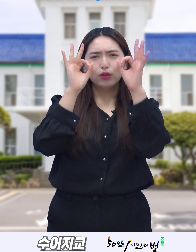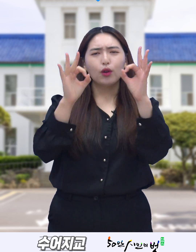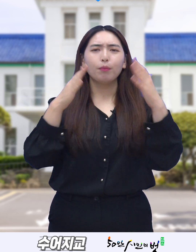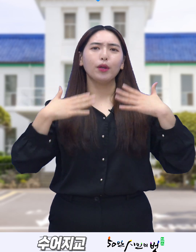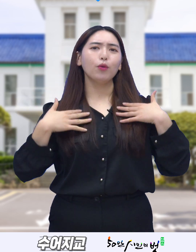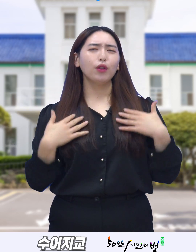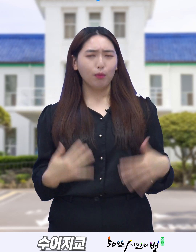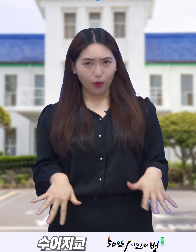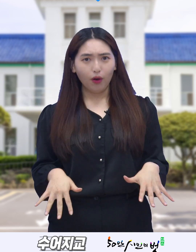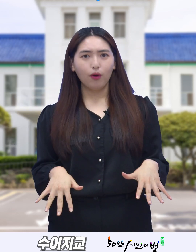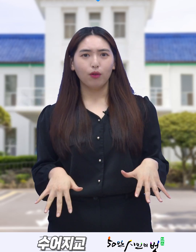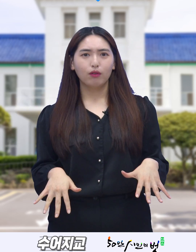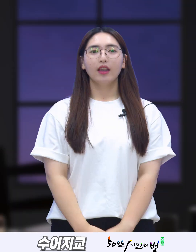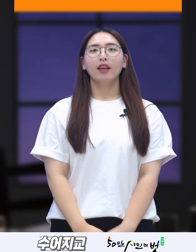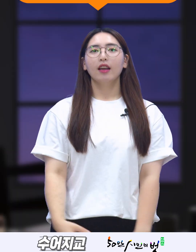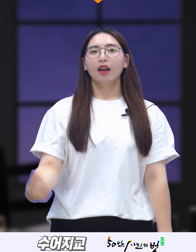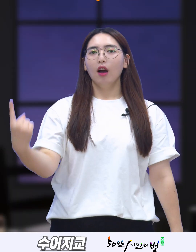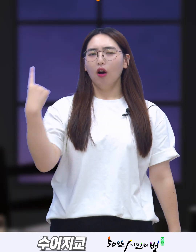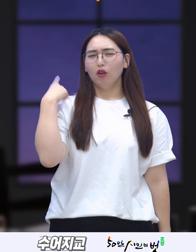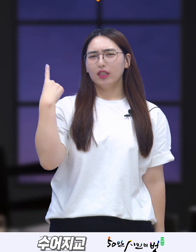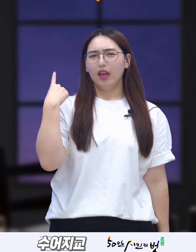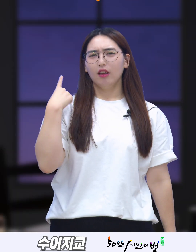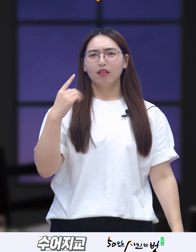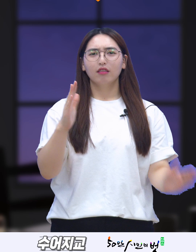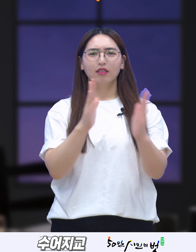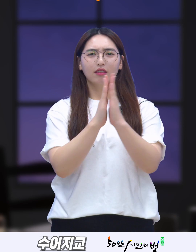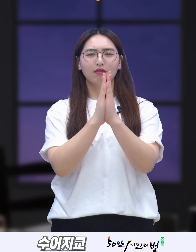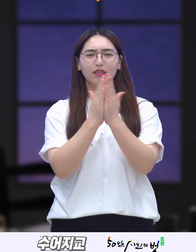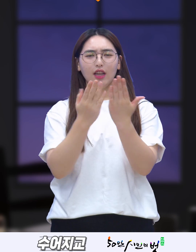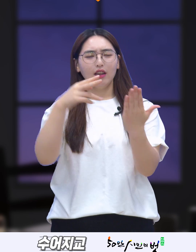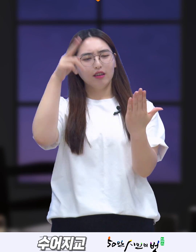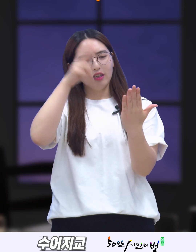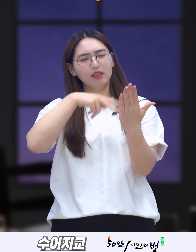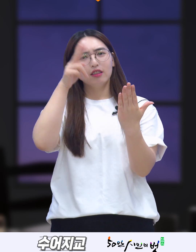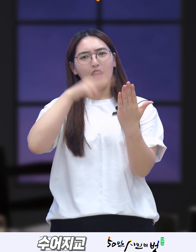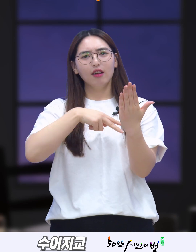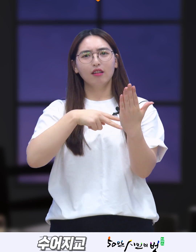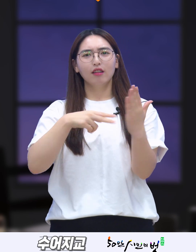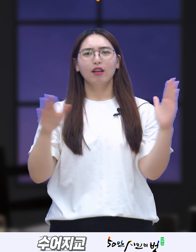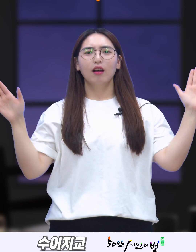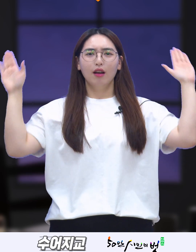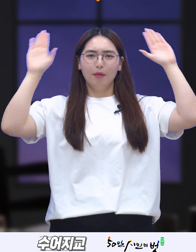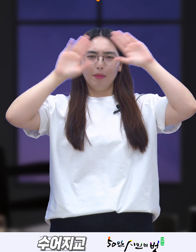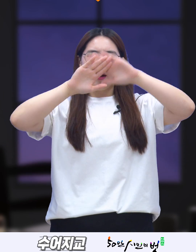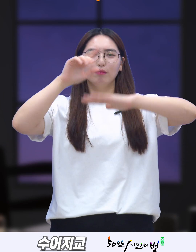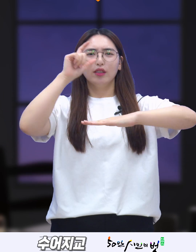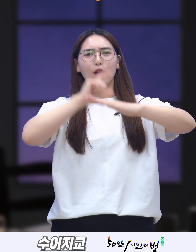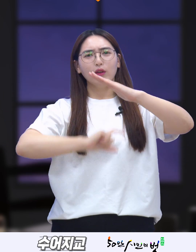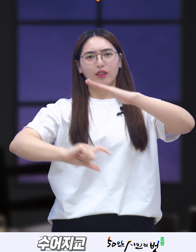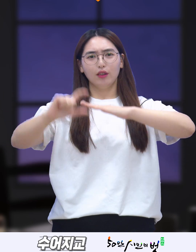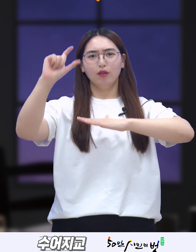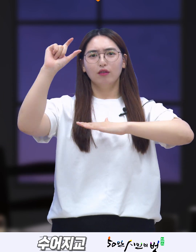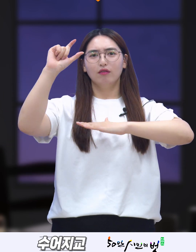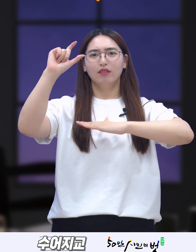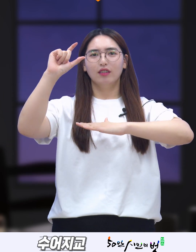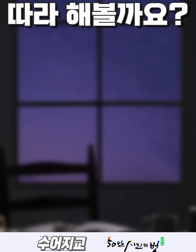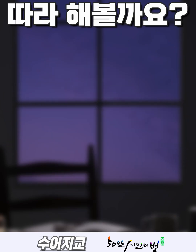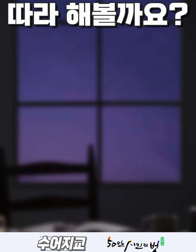엄청 피곤해 보여. 어제 책 읽느라 밤 새웠어.